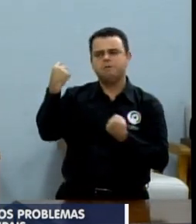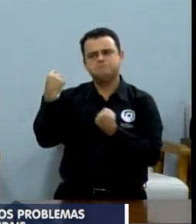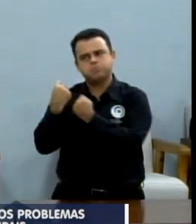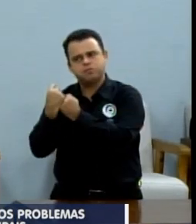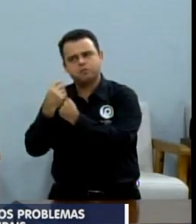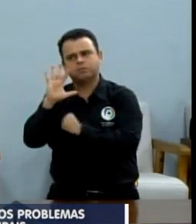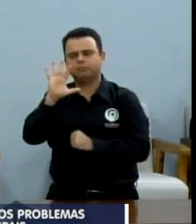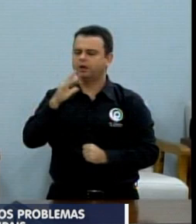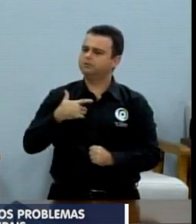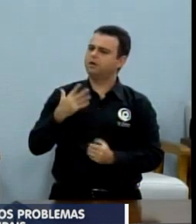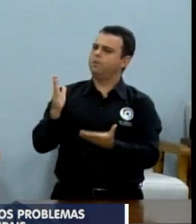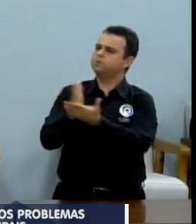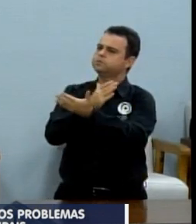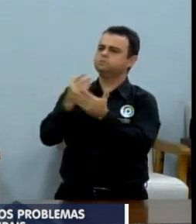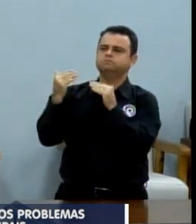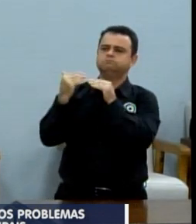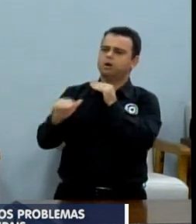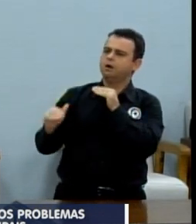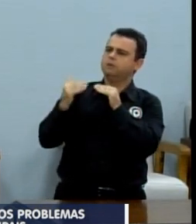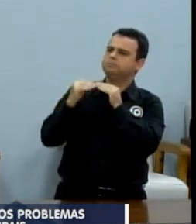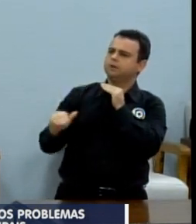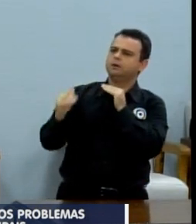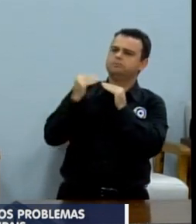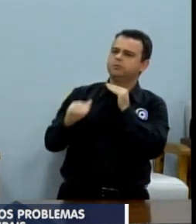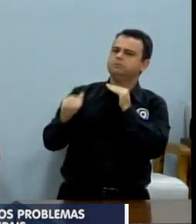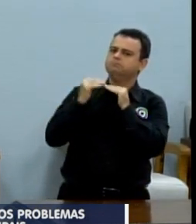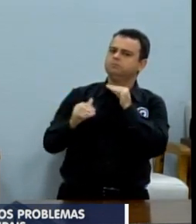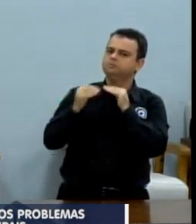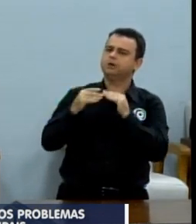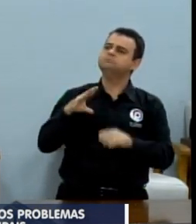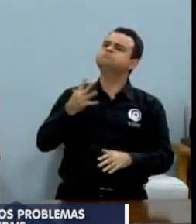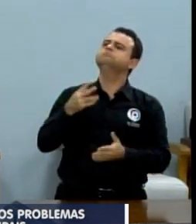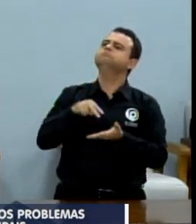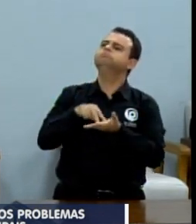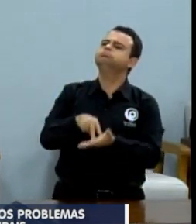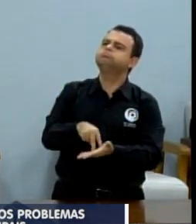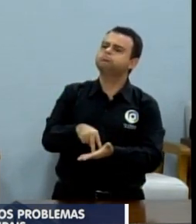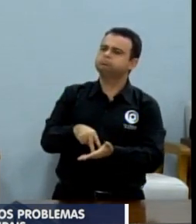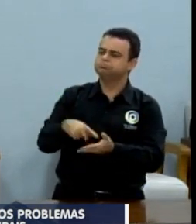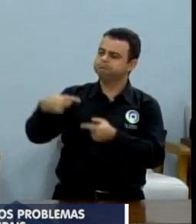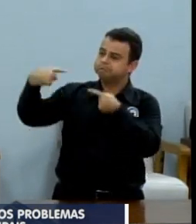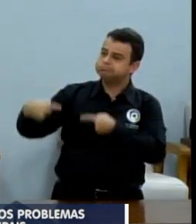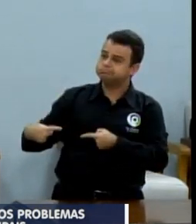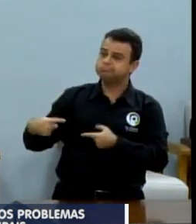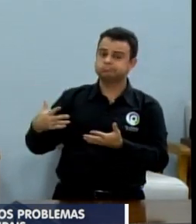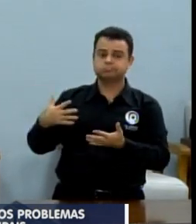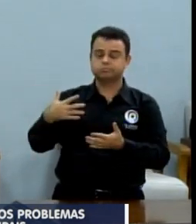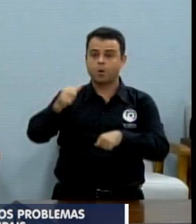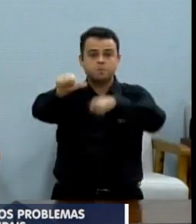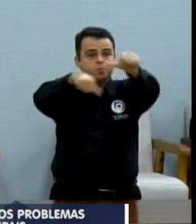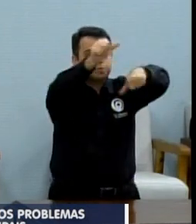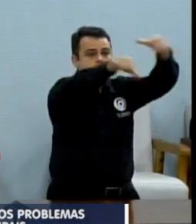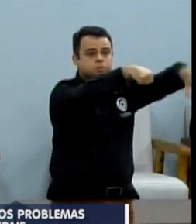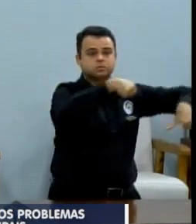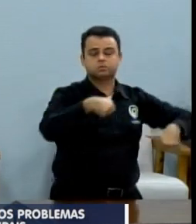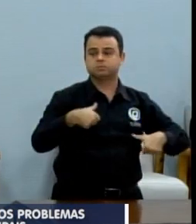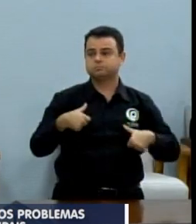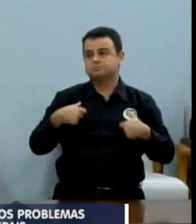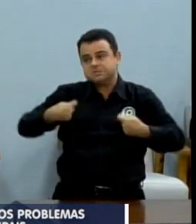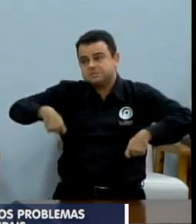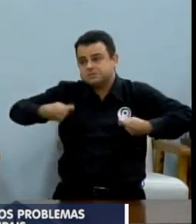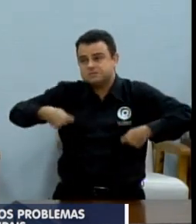poder que é poder constituído que tem uma hora que você precisa enfrentar o governo para que as coisas aconteçam e é o que a câmara tá fazendo